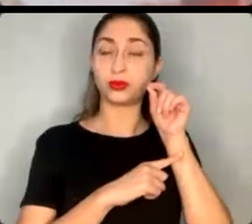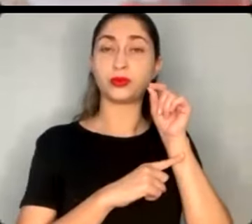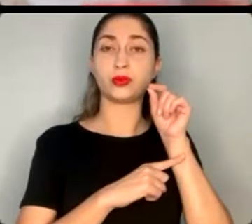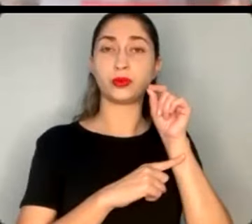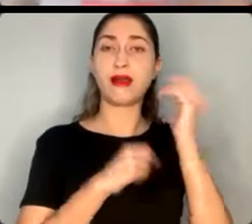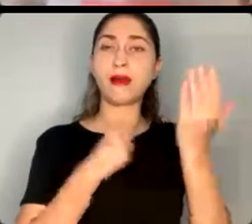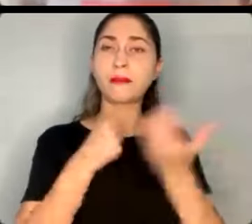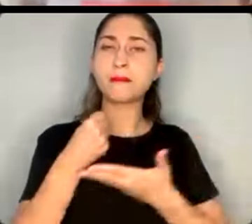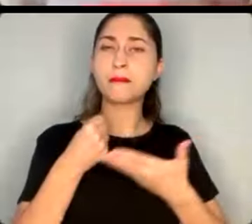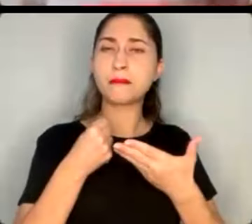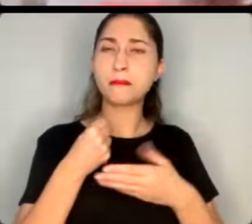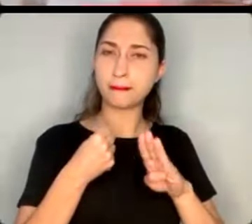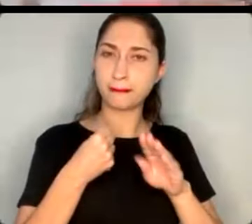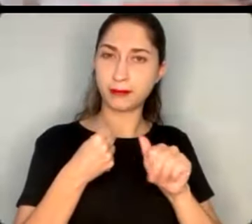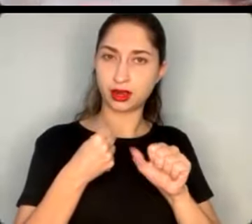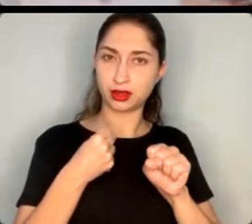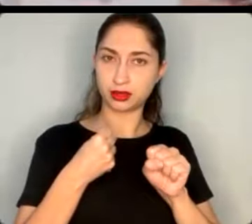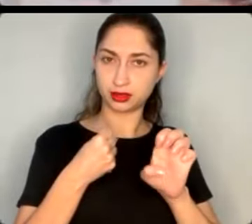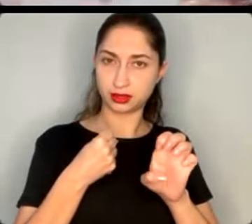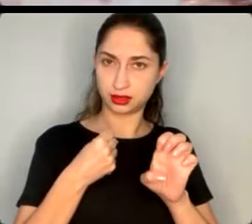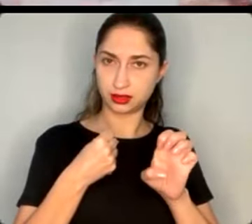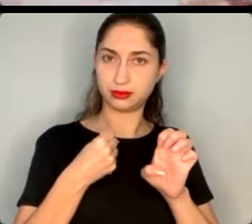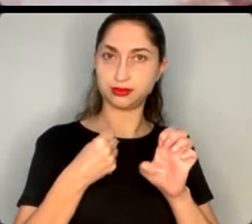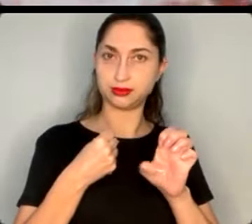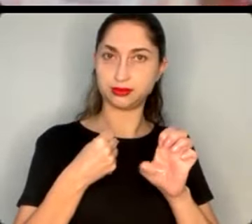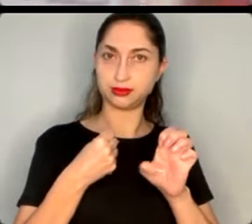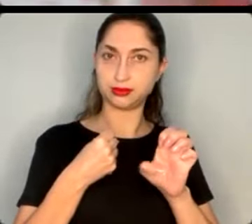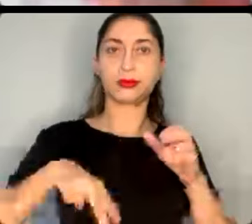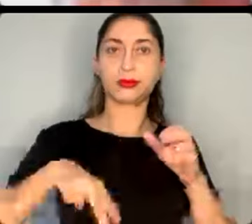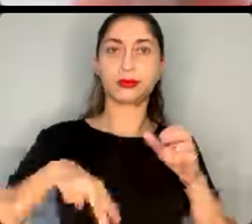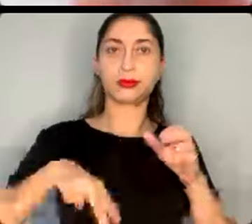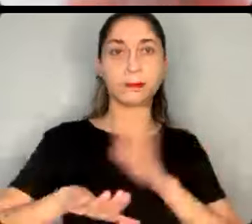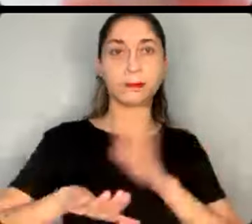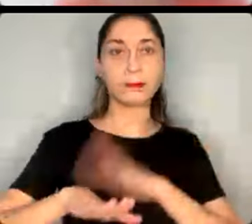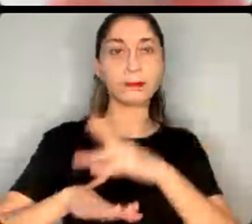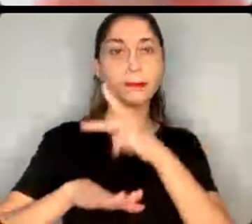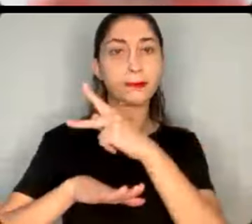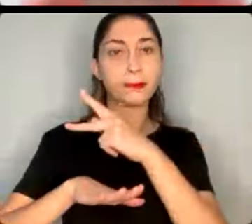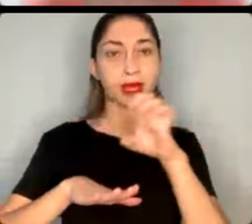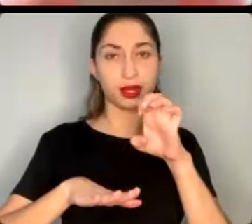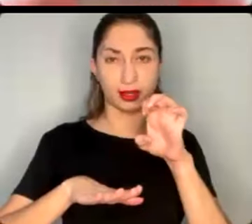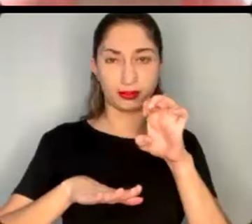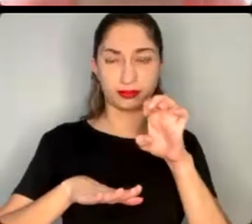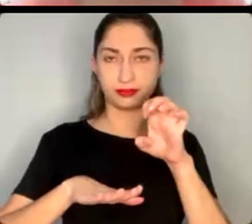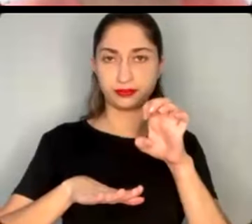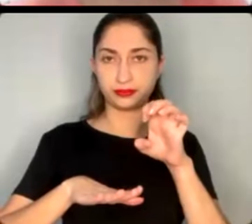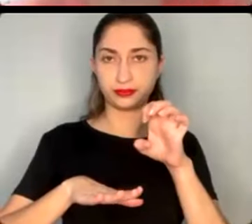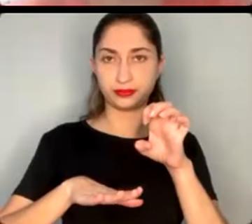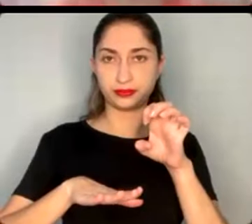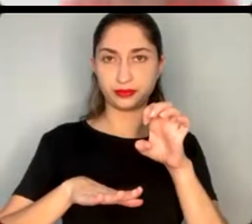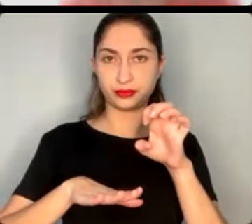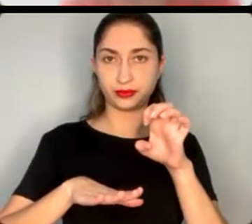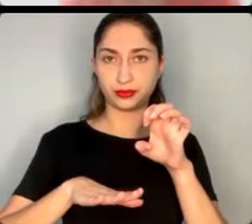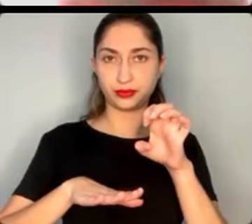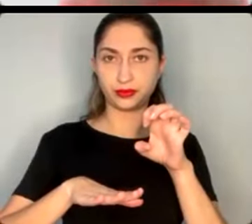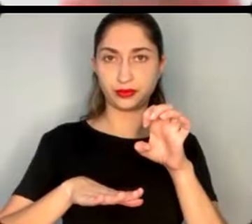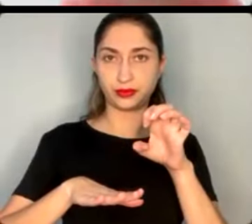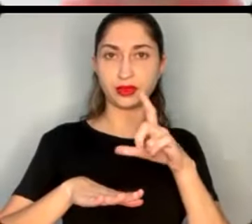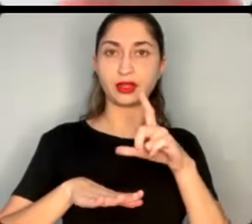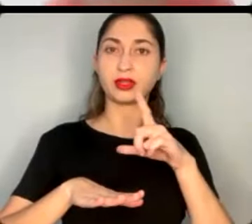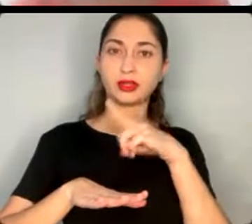base, e iniciando pelos pés, que é a base da nossa... É uma pirâmide